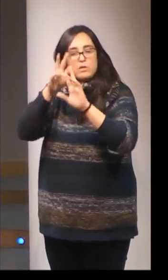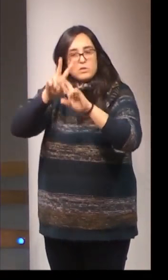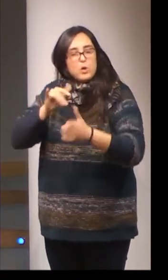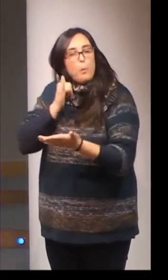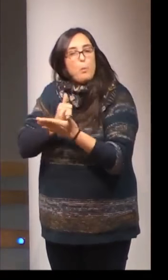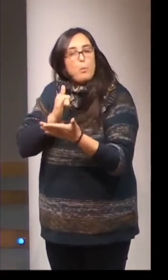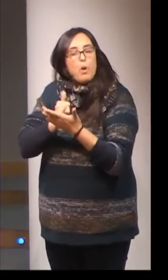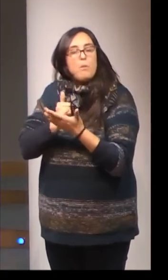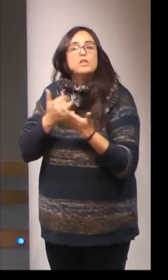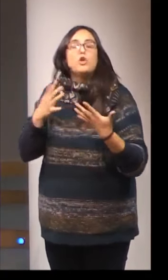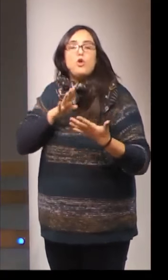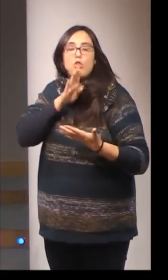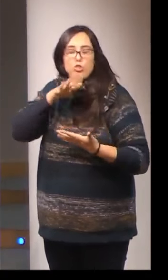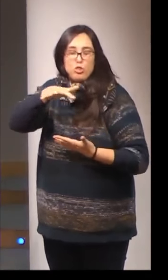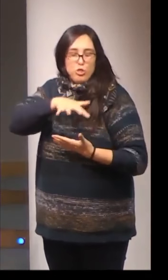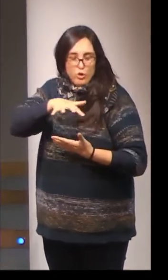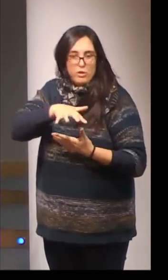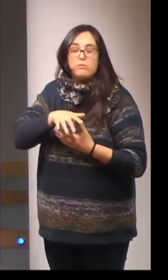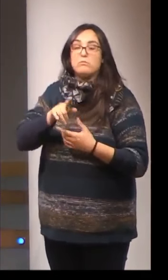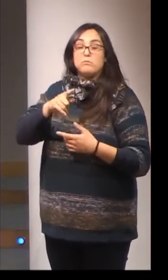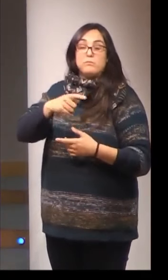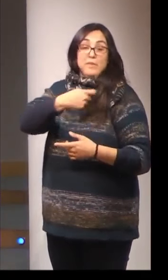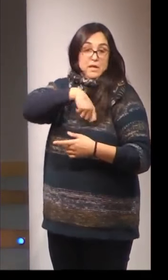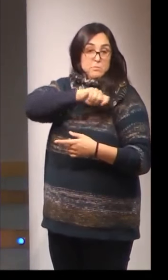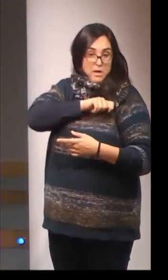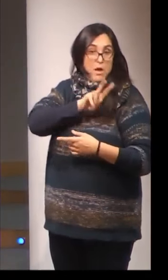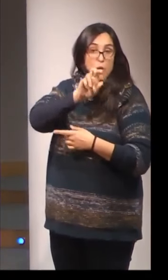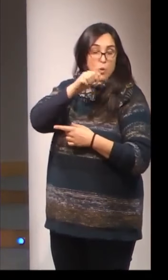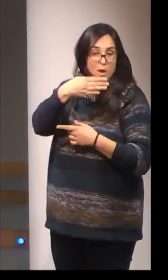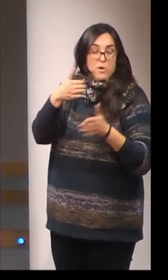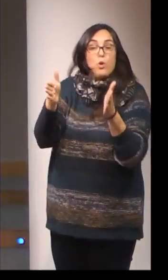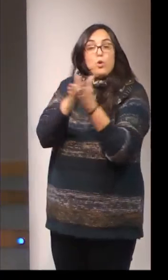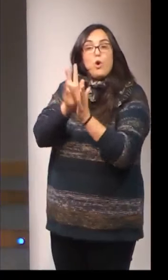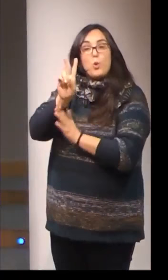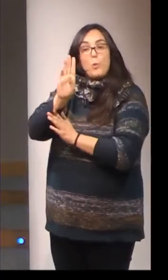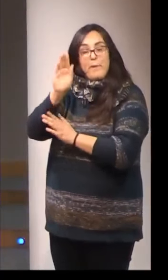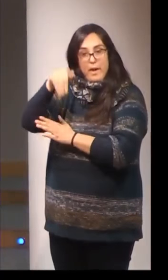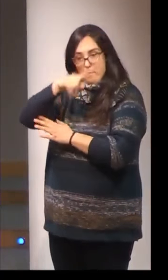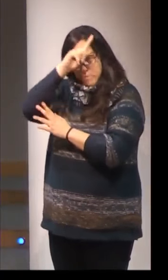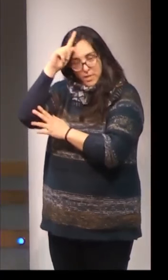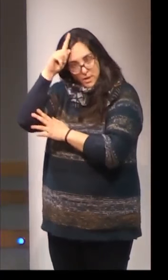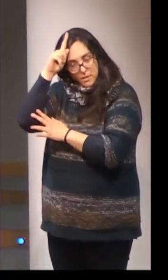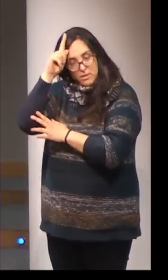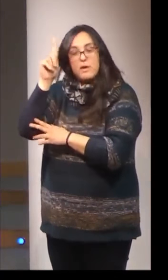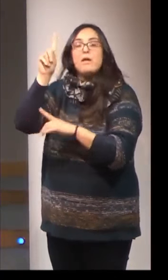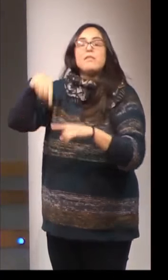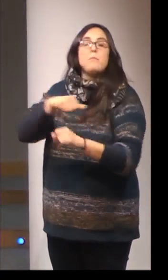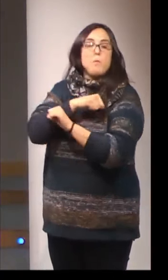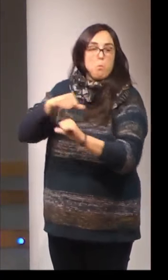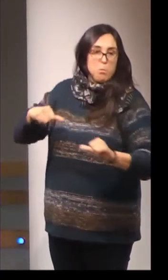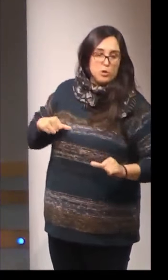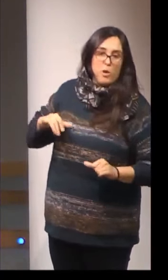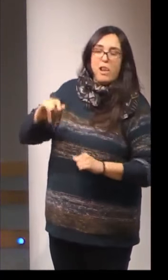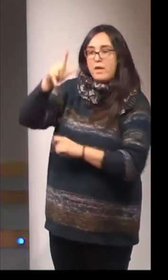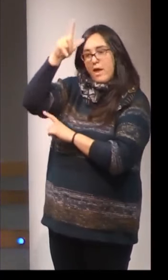Y centrándonos en la investigación y la prueba de la lengua de signos, pues esta se va a dar en España, en la UAP, en conjunción con también la Universidad